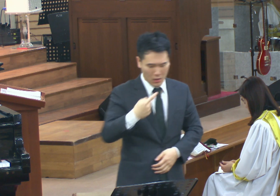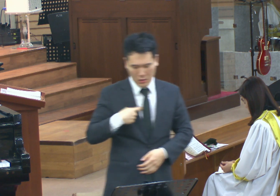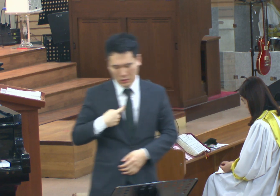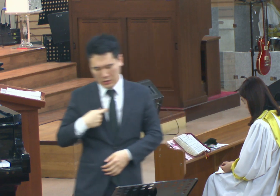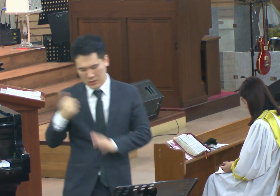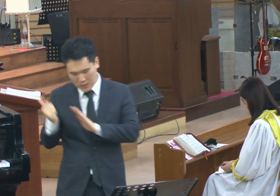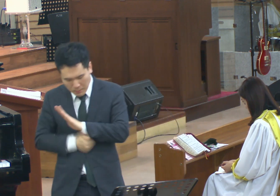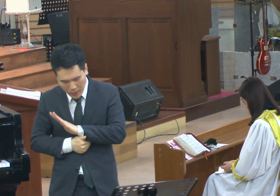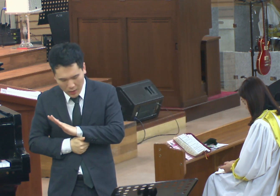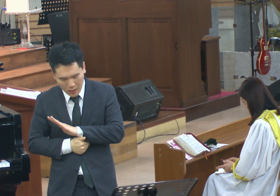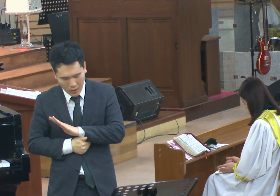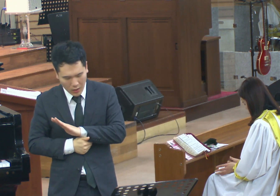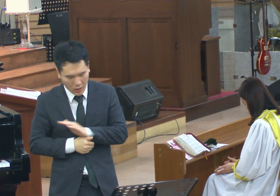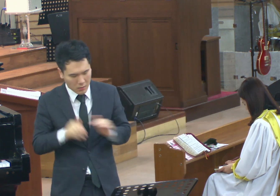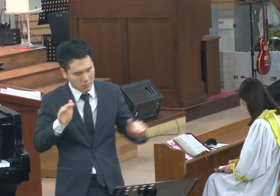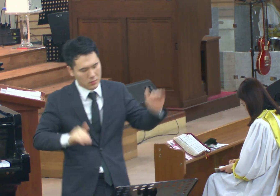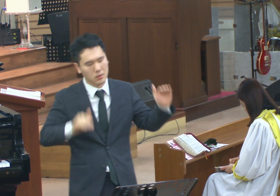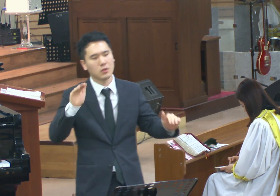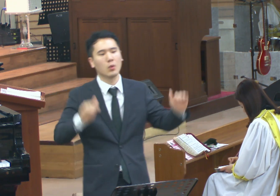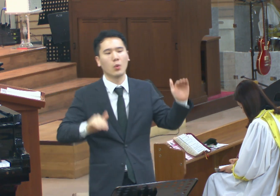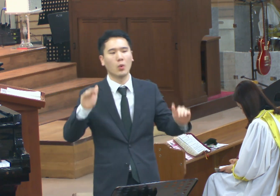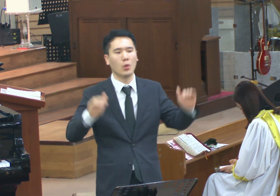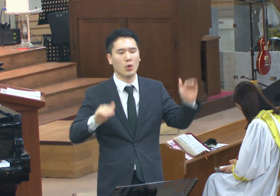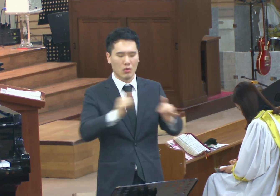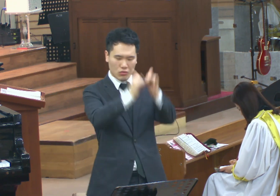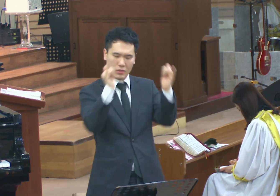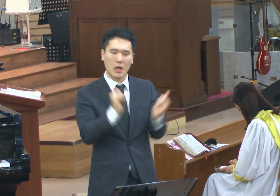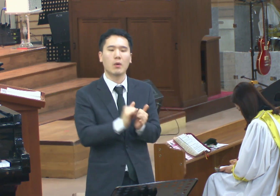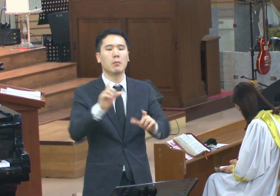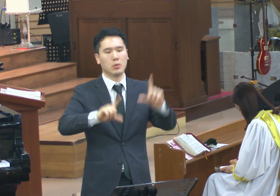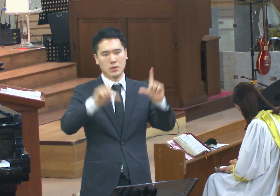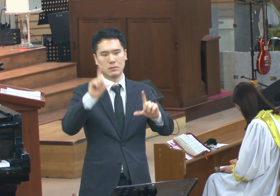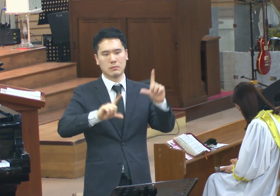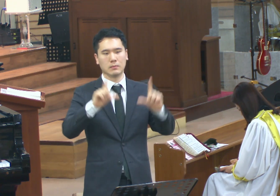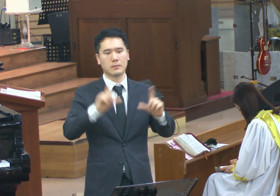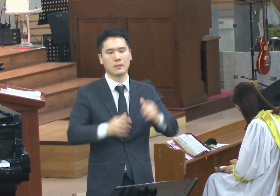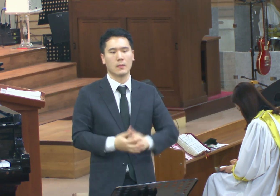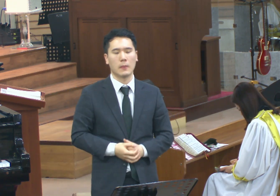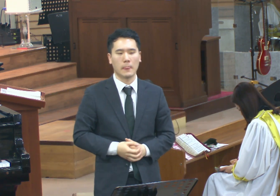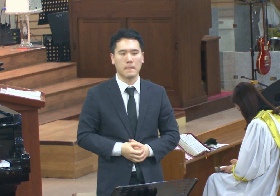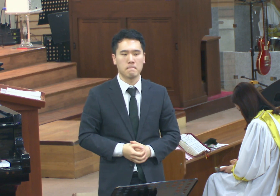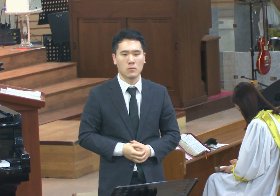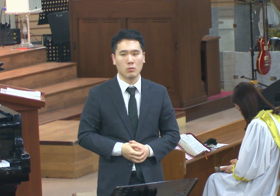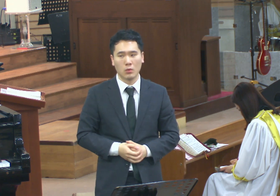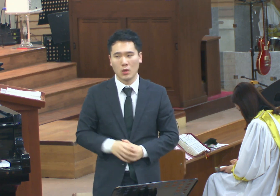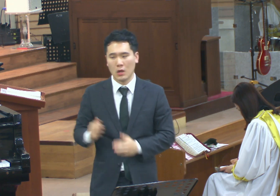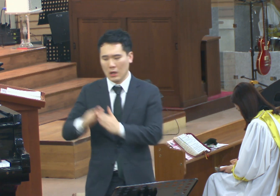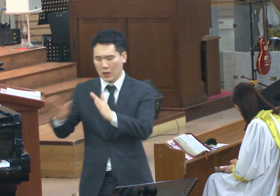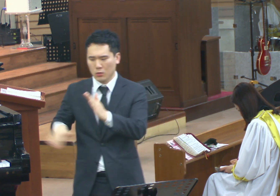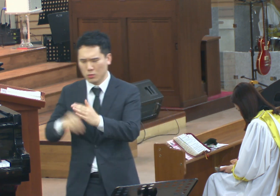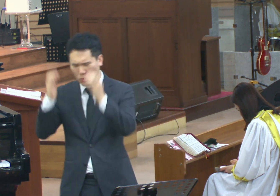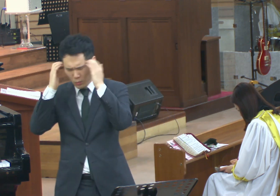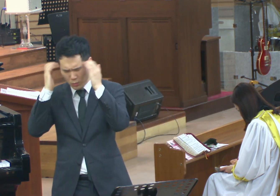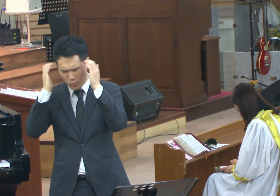사회 구조에 애를 낳아서 밀어넣는 것 자체가 애도 고통이고 아버지도 고통이에요. 엄마도 고통이에요.